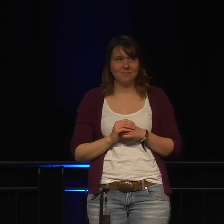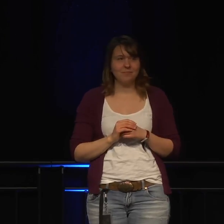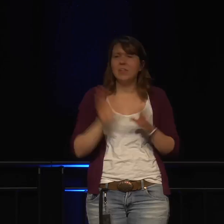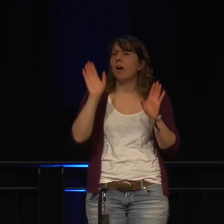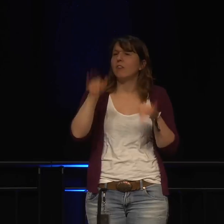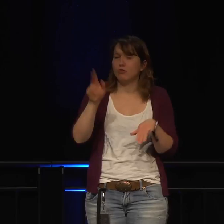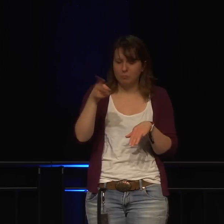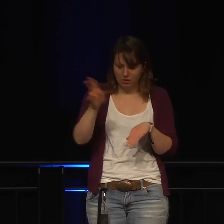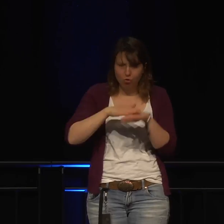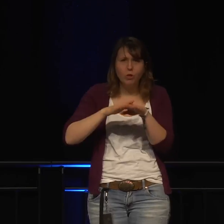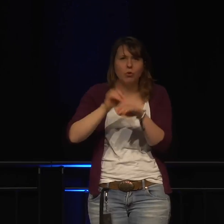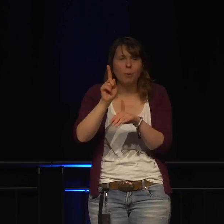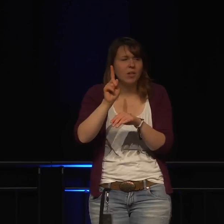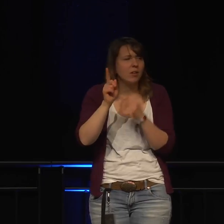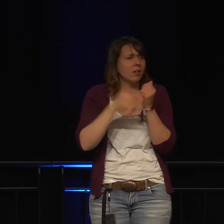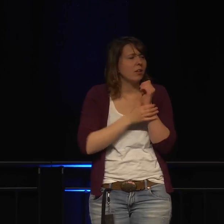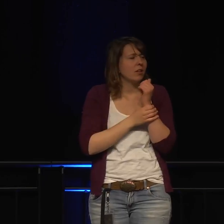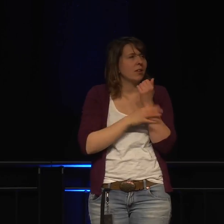No, lo siento.